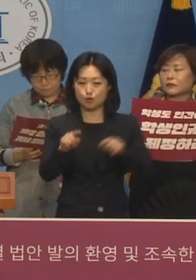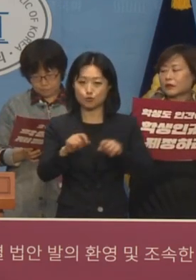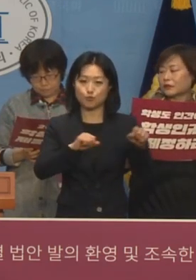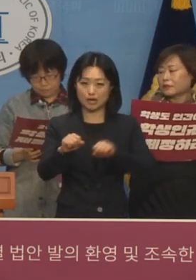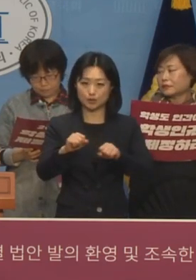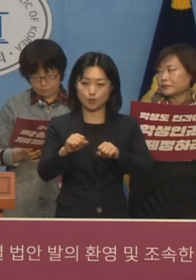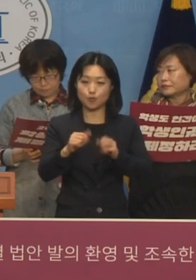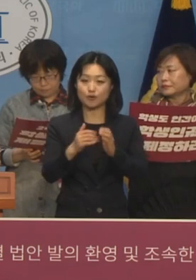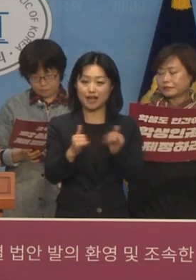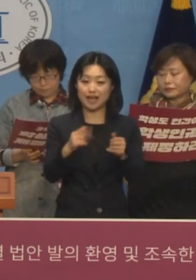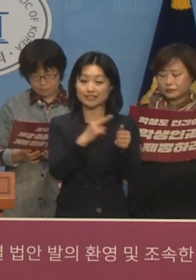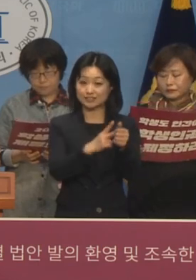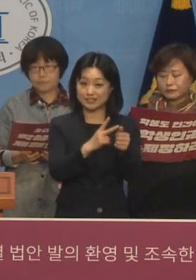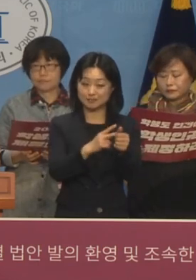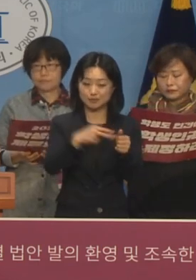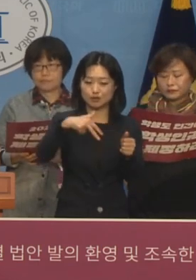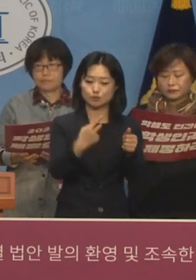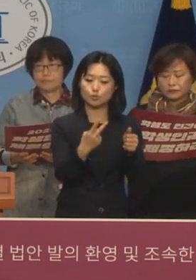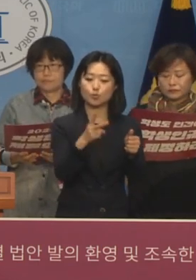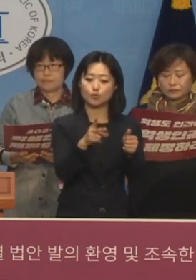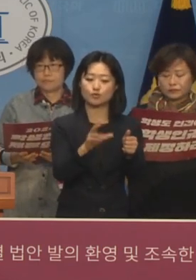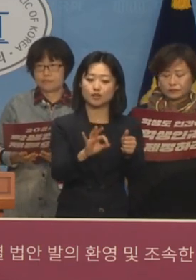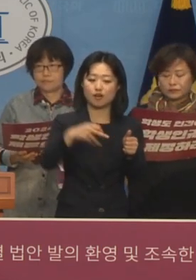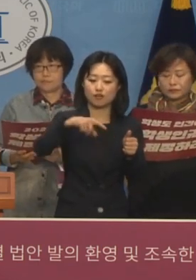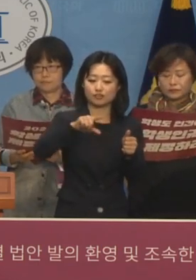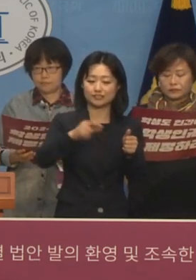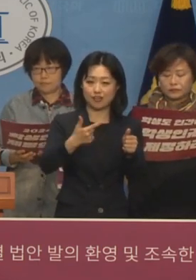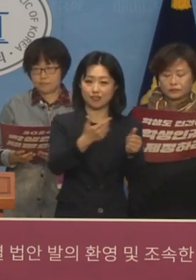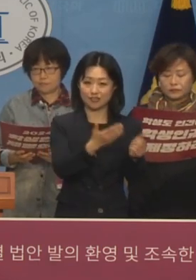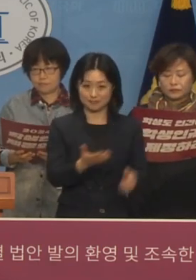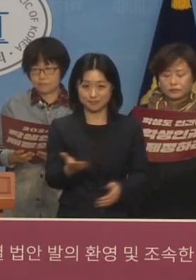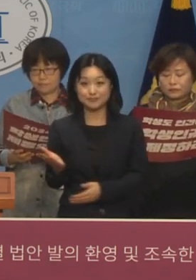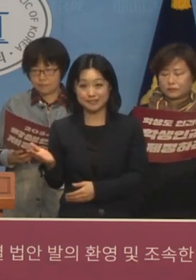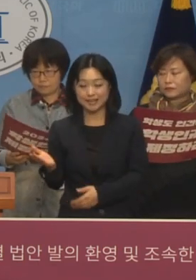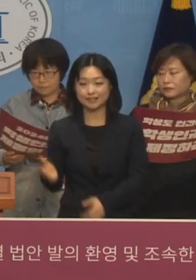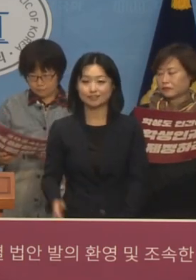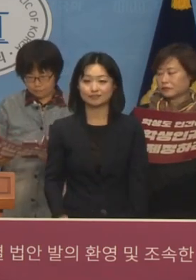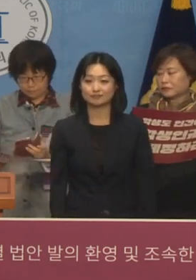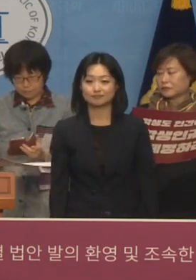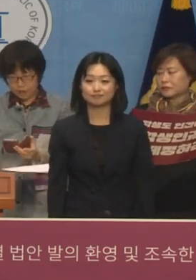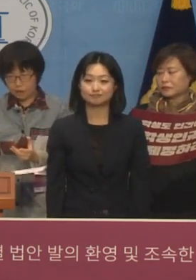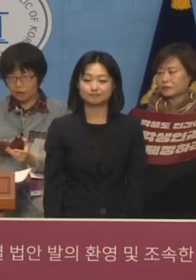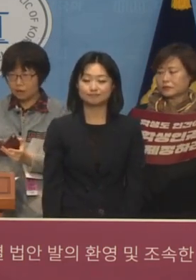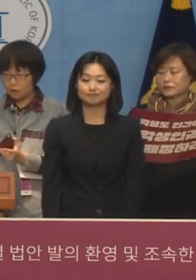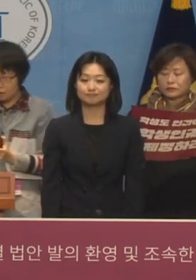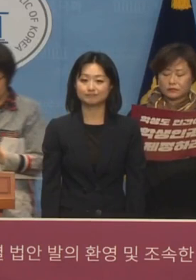교사이신 조영선 활동가님을 발언대로 모시겠습니다.